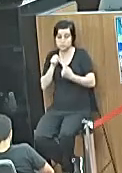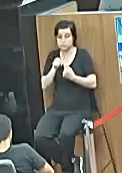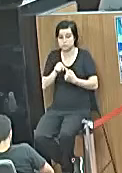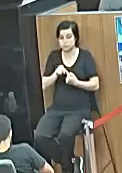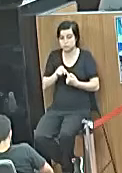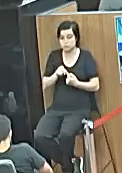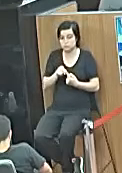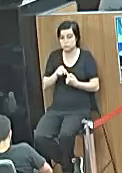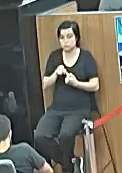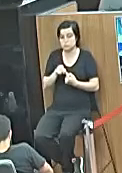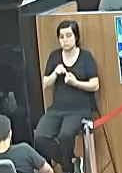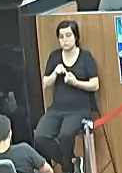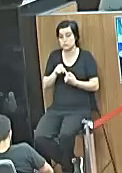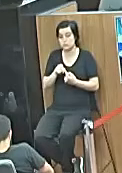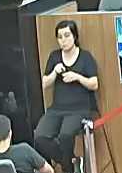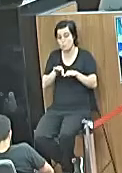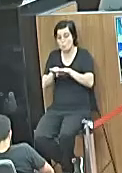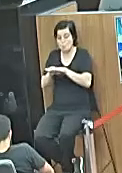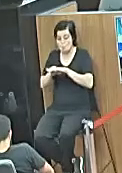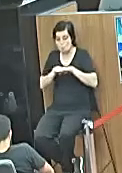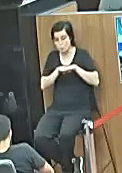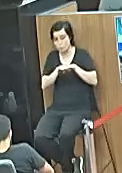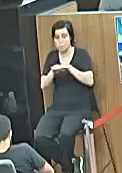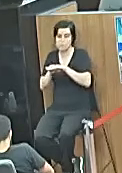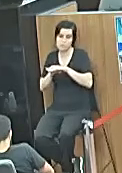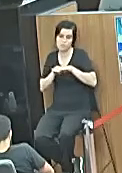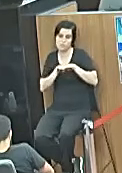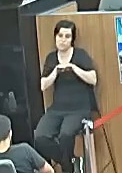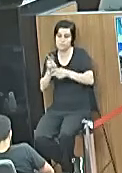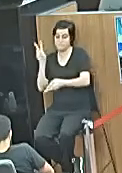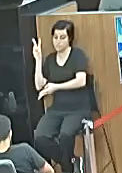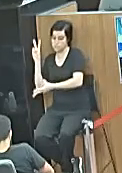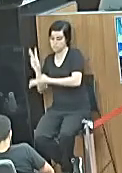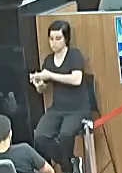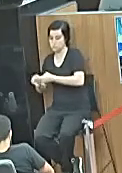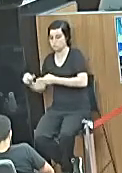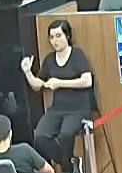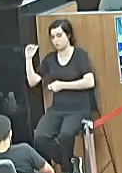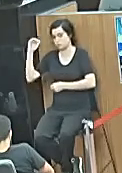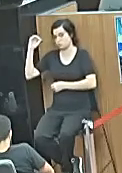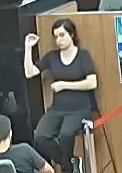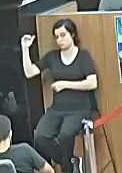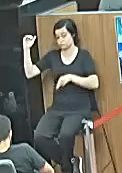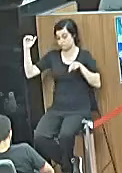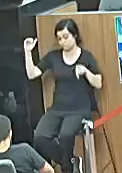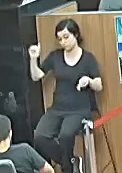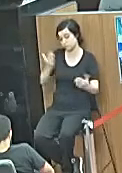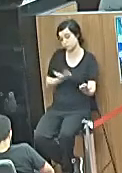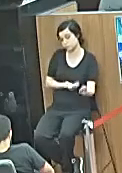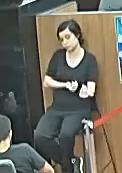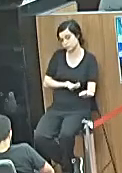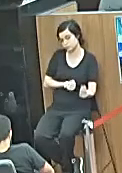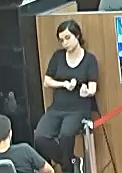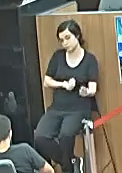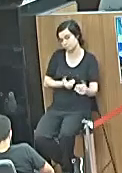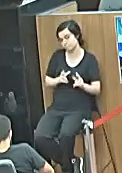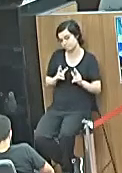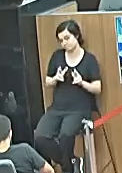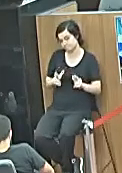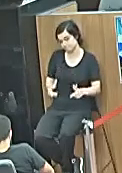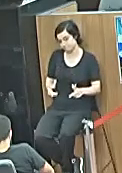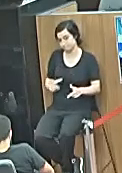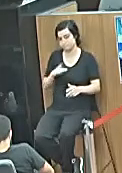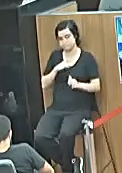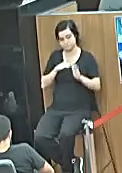néné equivalente a um sistema prisional a lista está lidando com adolescentes nem a idéia de todo o